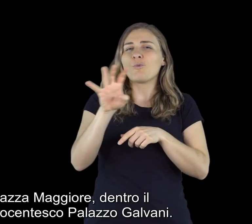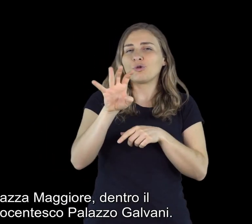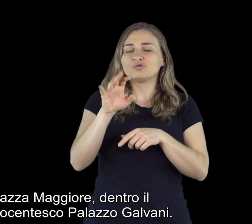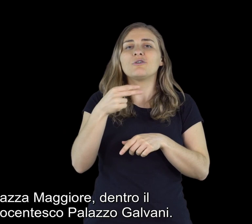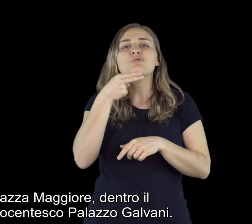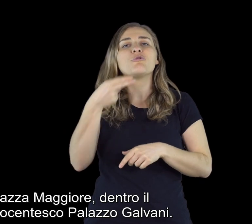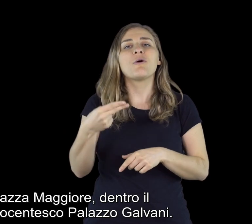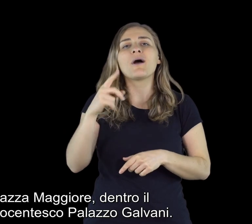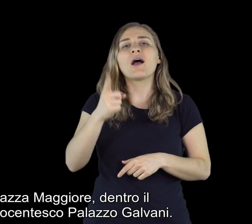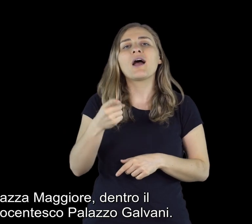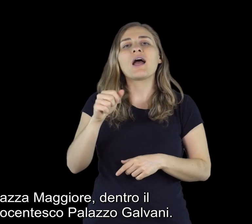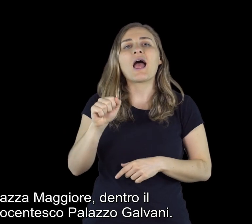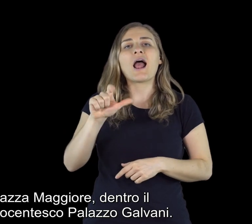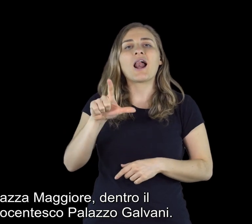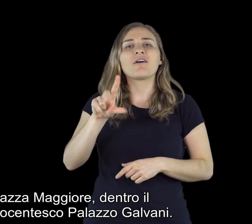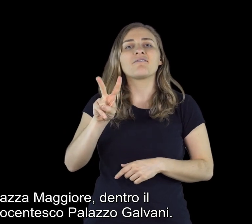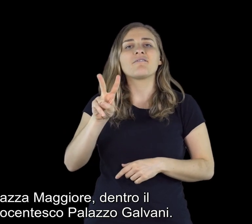dentro il quattrocentesco palazzo galvani